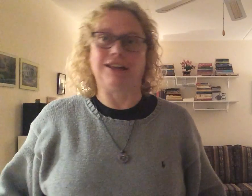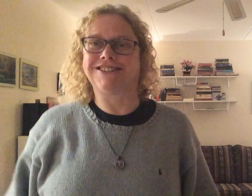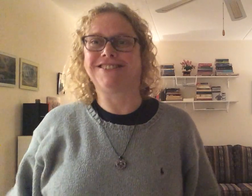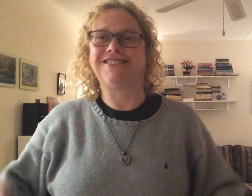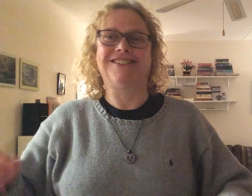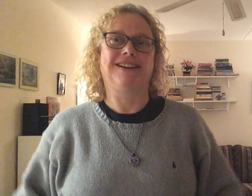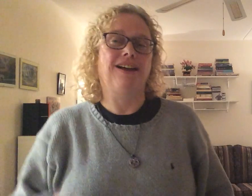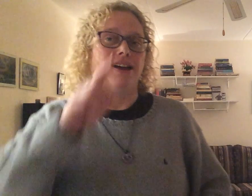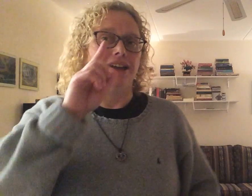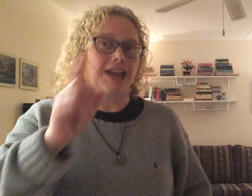Staat die lekker hard.